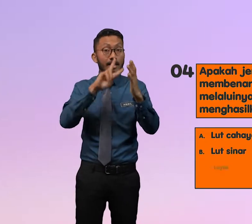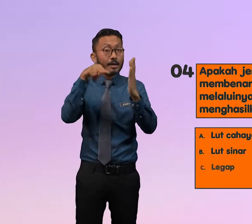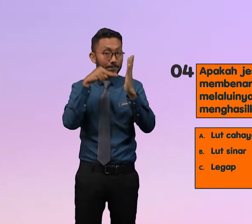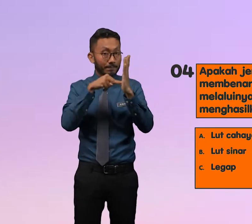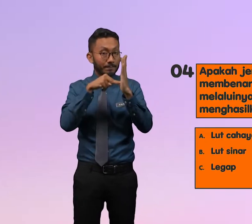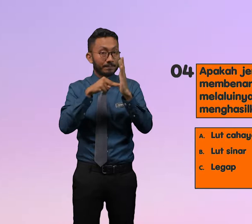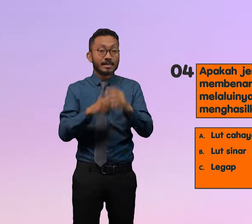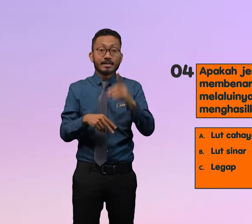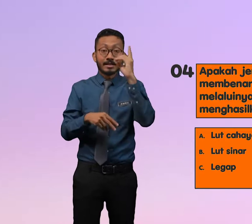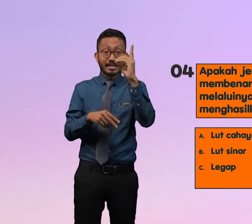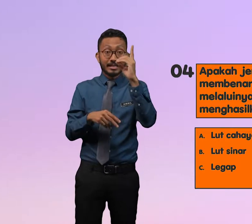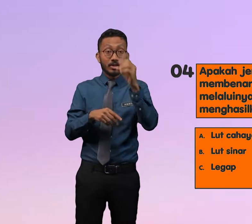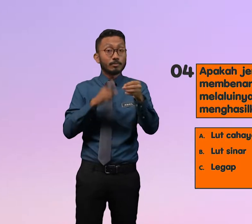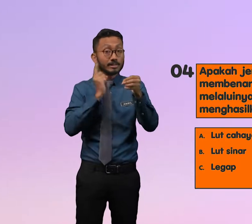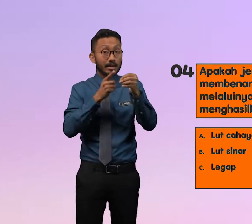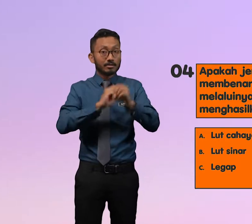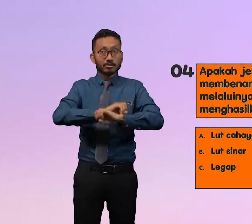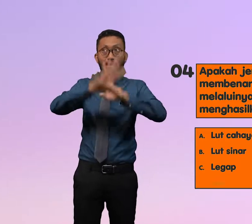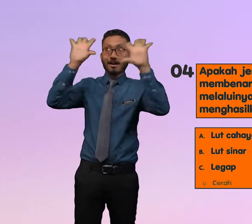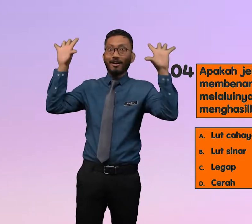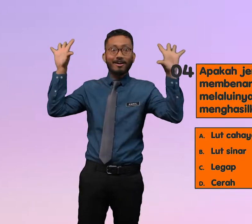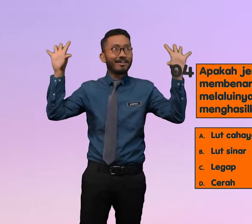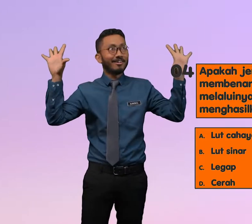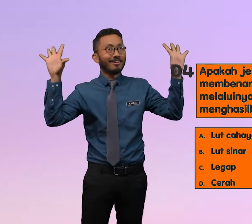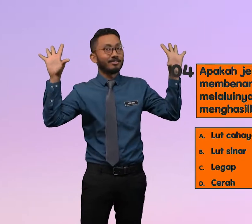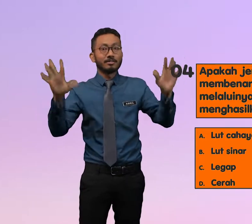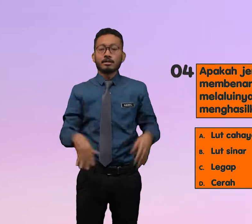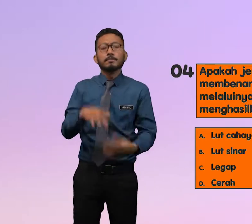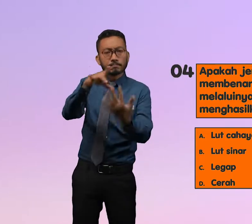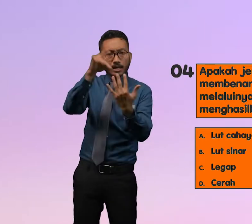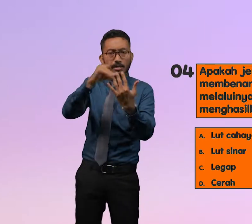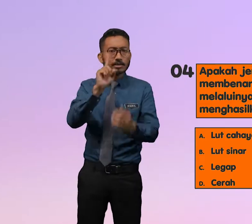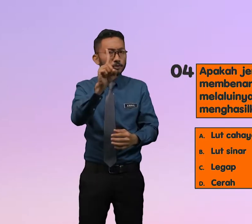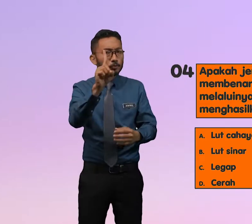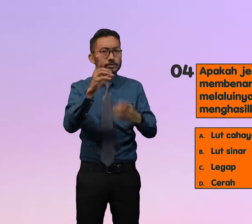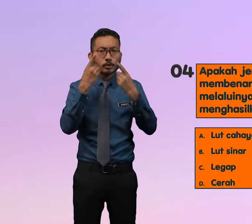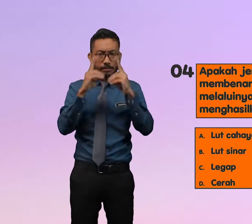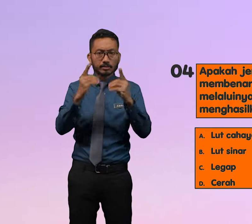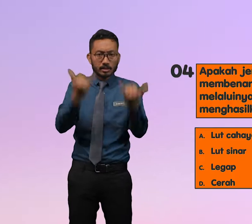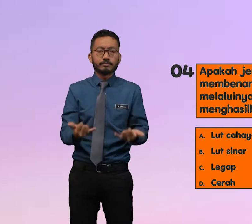rekam. D. Objek curah. Pilih satu jawapan kalau.